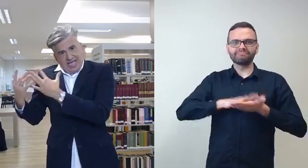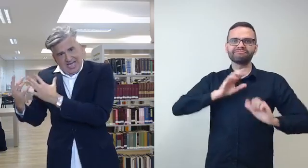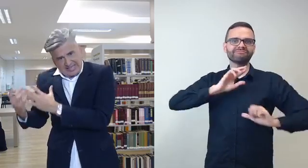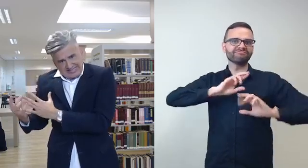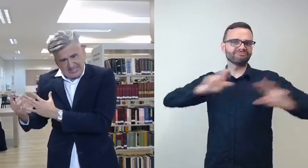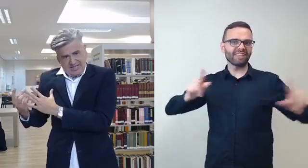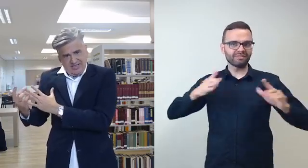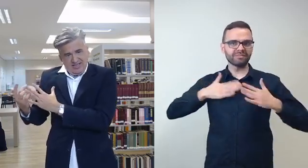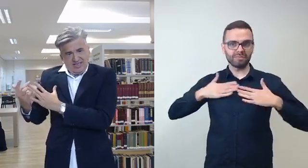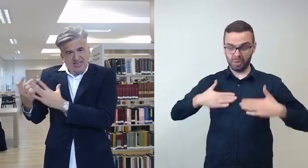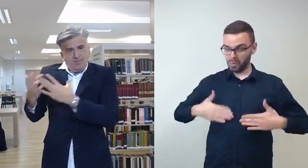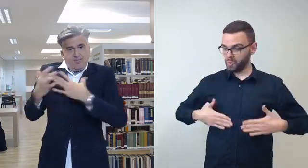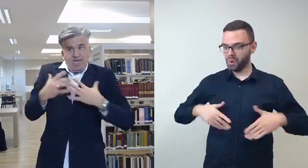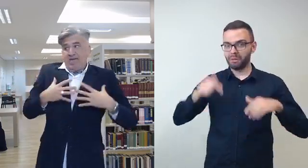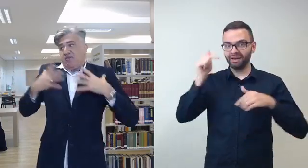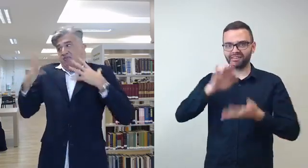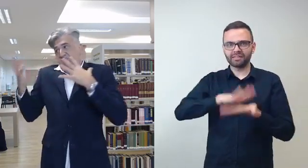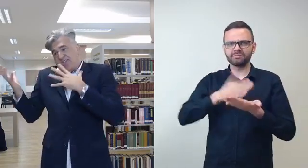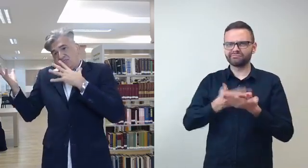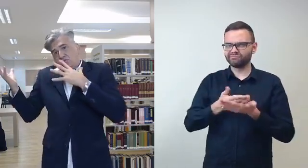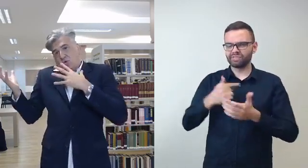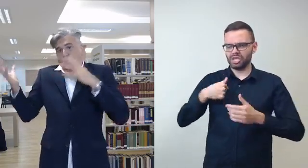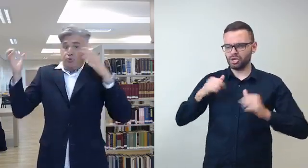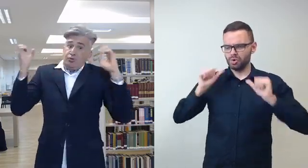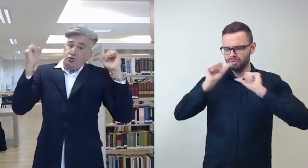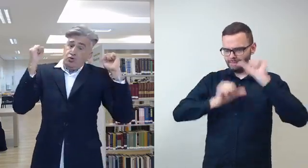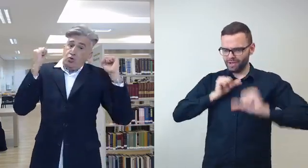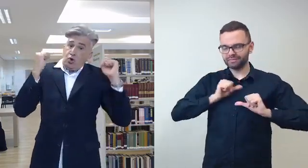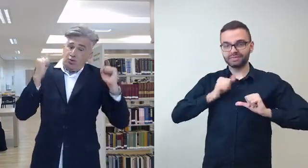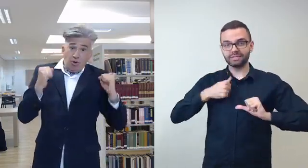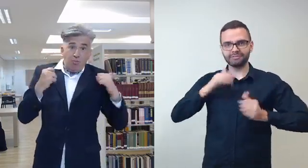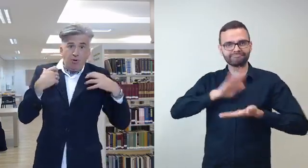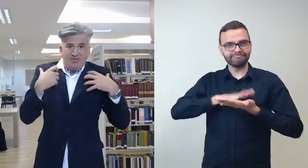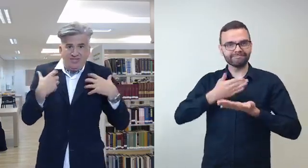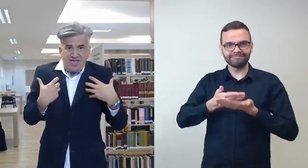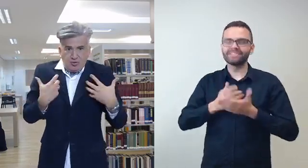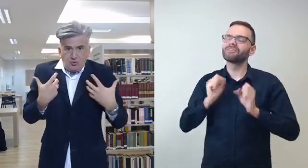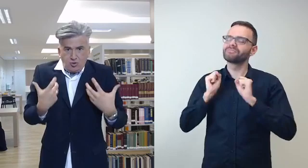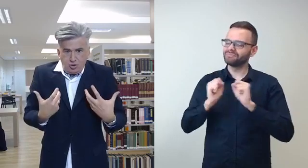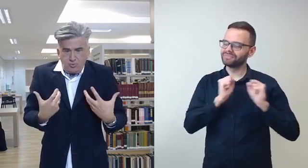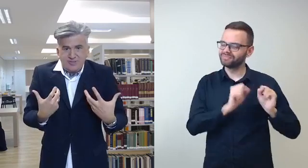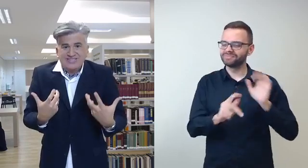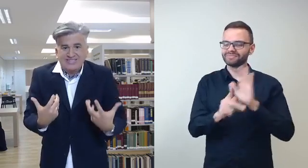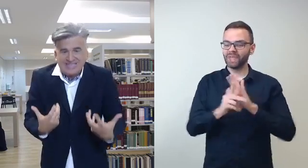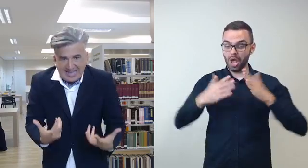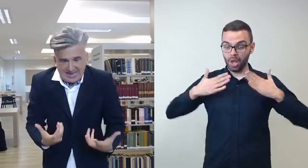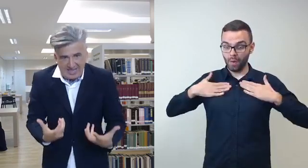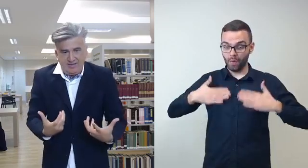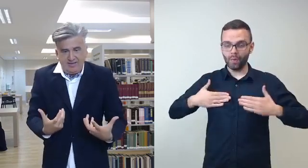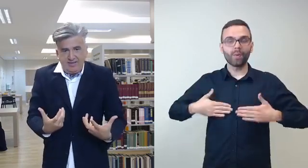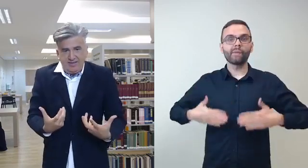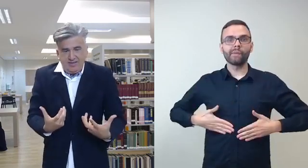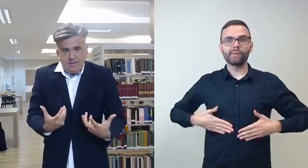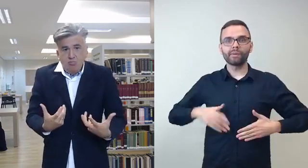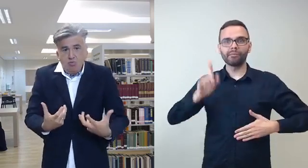em casa e pega e veste o corpo do outro. É o poder do corpo em cena.